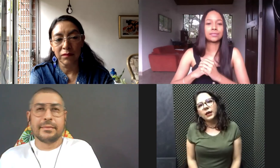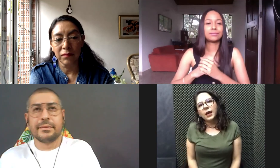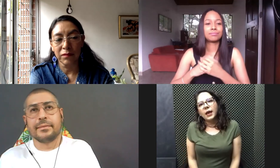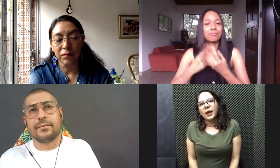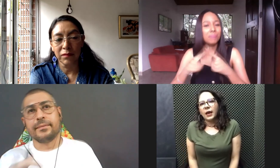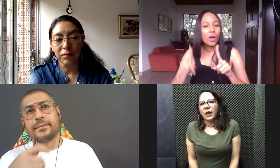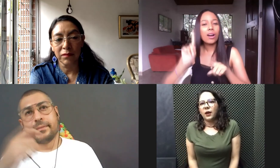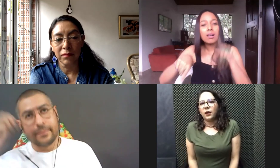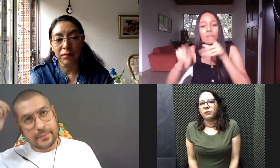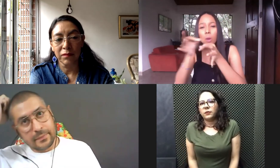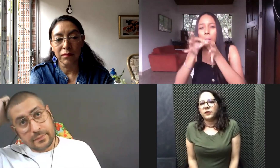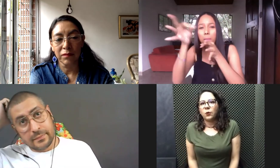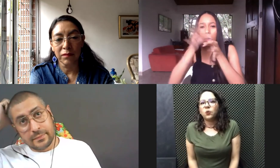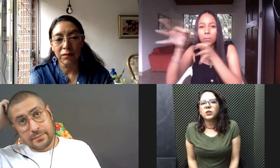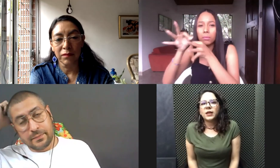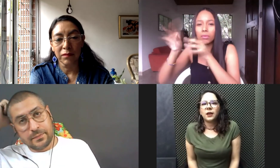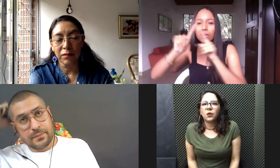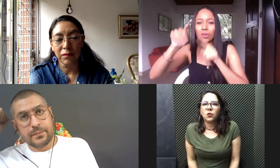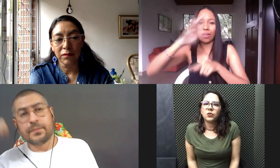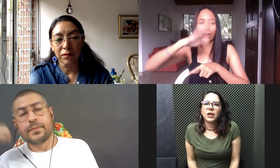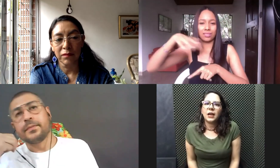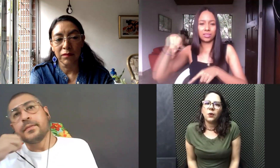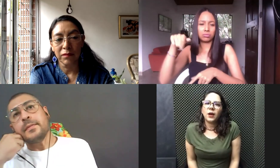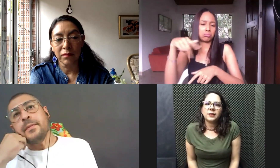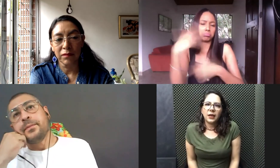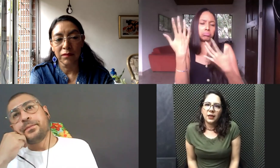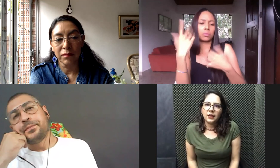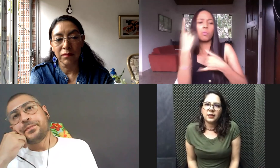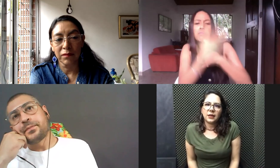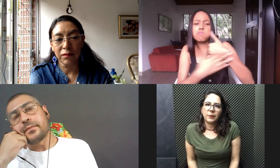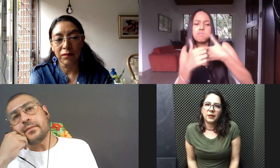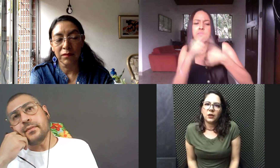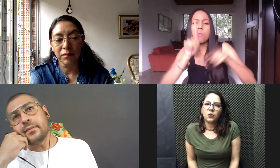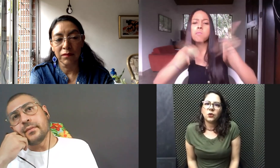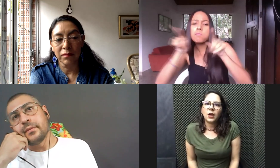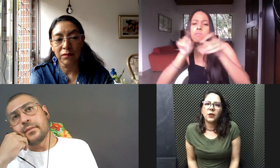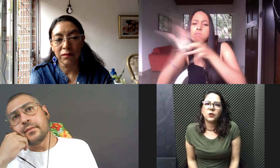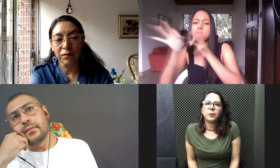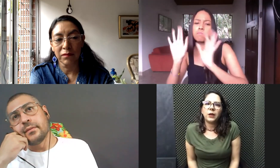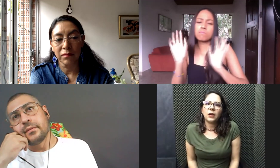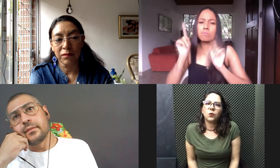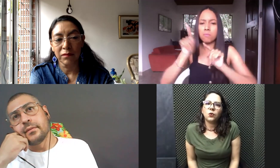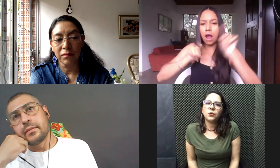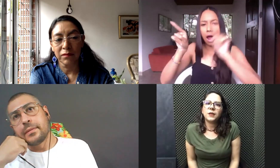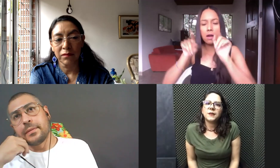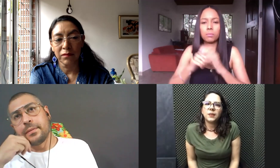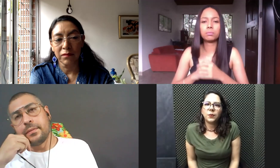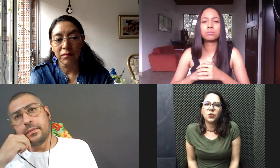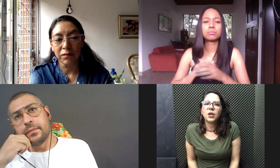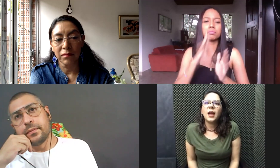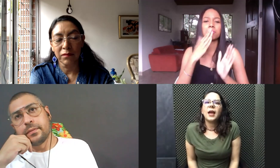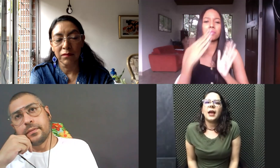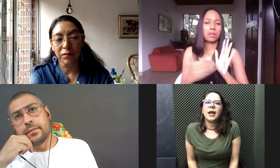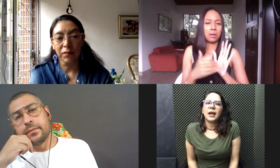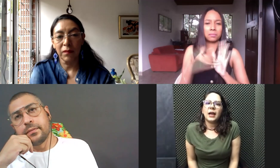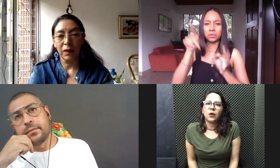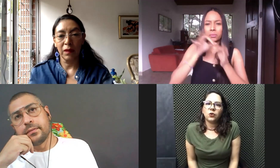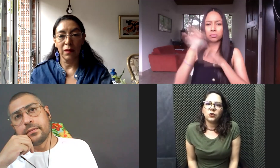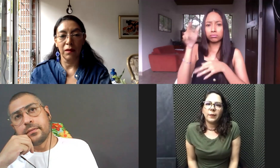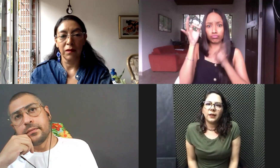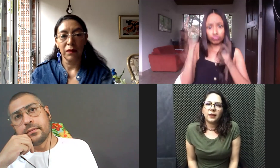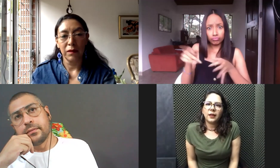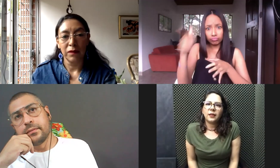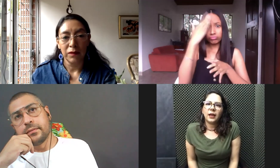ahí se usa y se reconoce la lengua de señas, ya está presente en los colegios, pero en algunos municipios, alejados